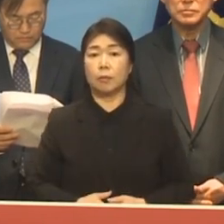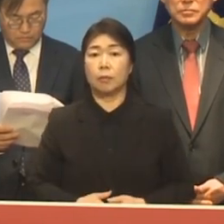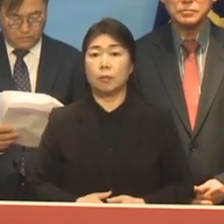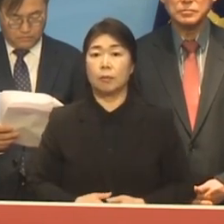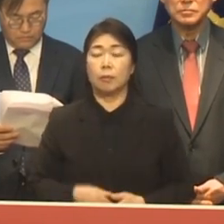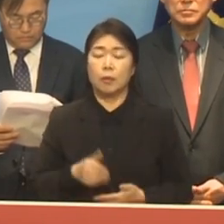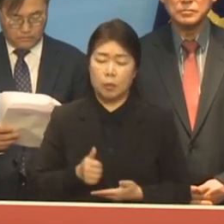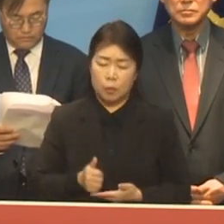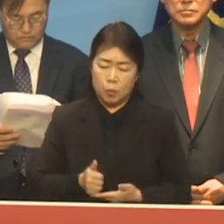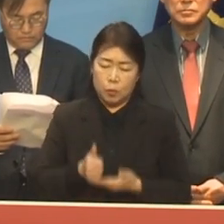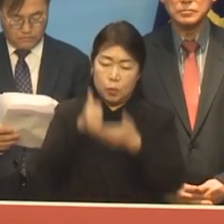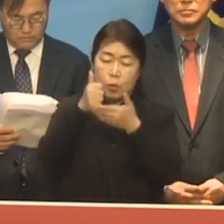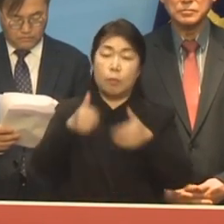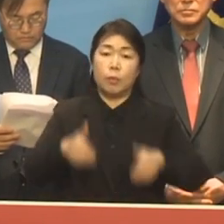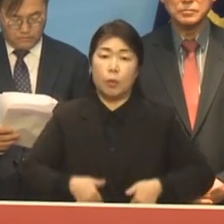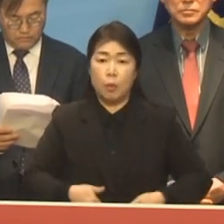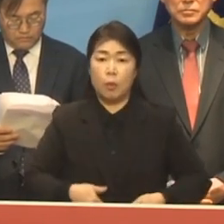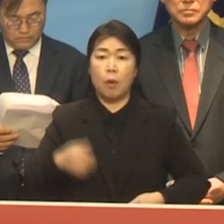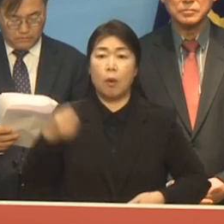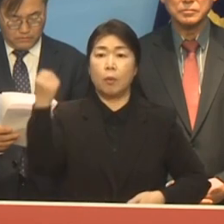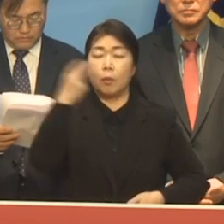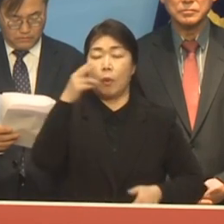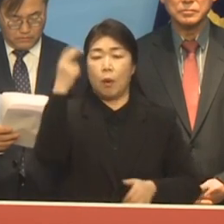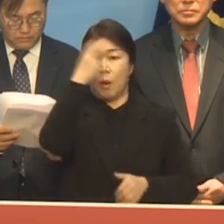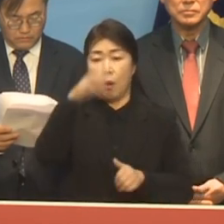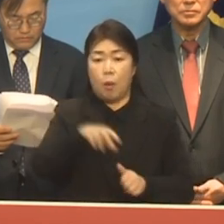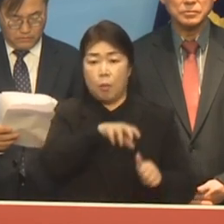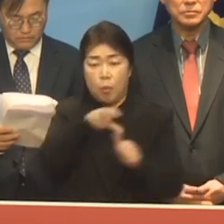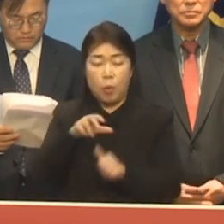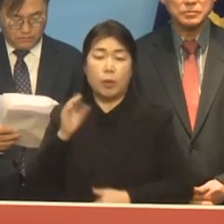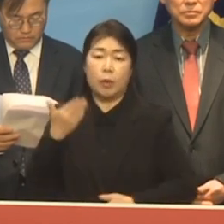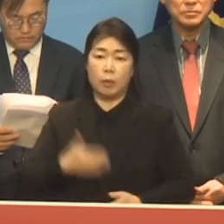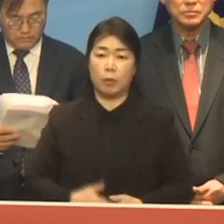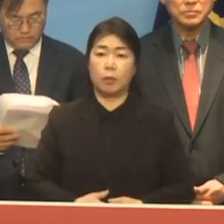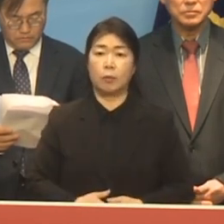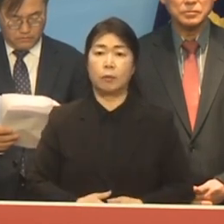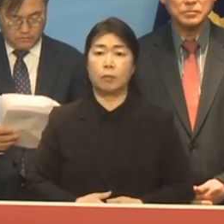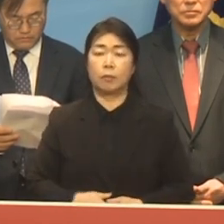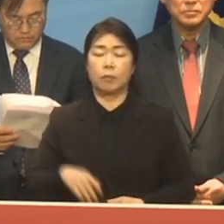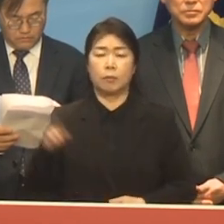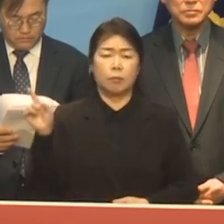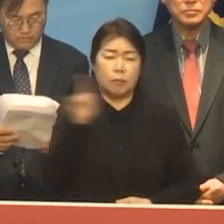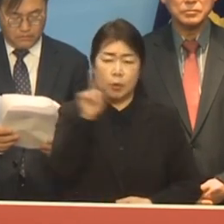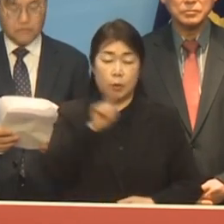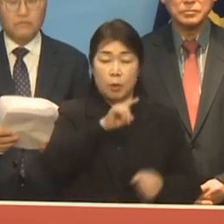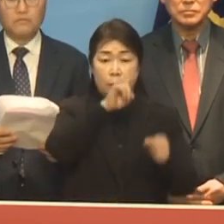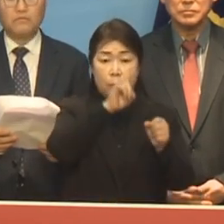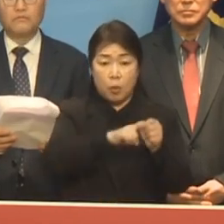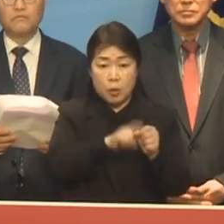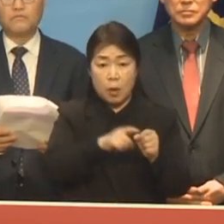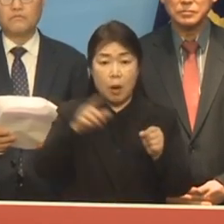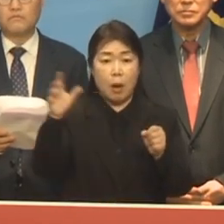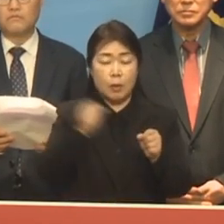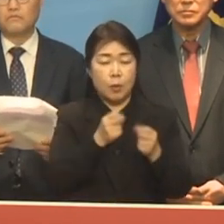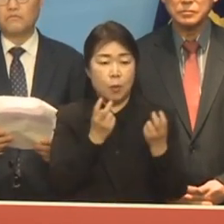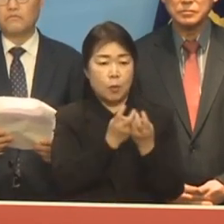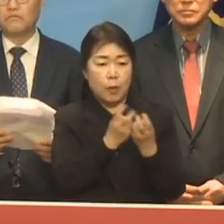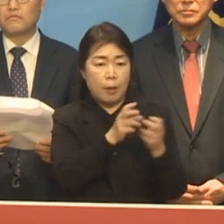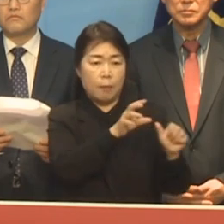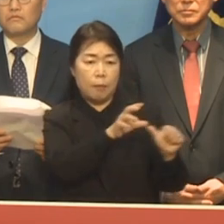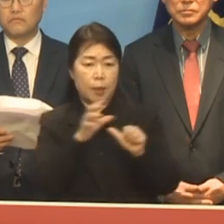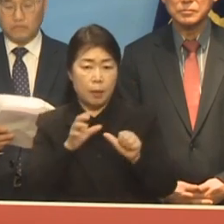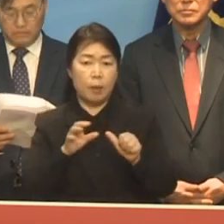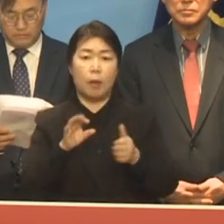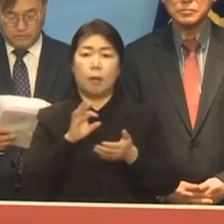하고 보호되어야 하며 다른 어떤 목적을 위한 수단으로